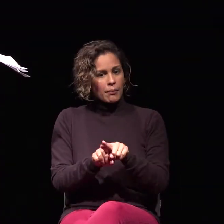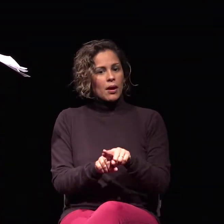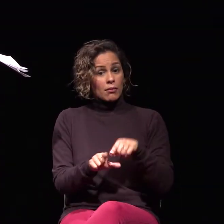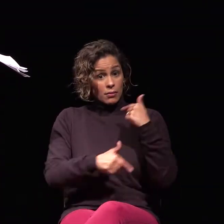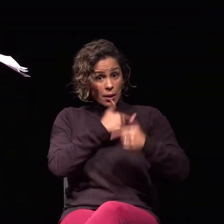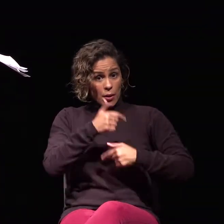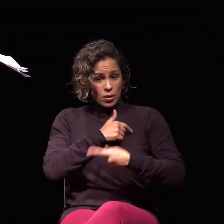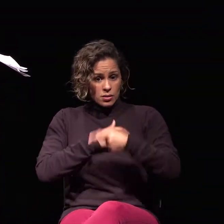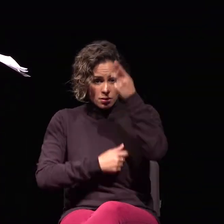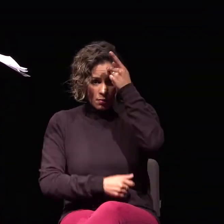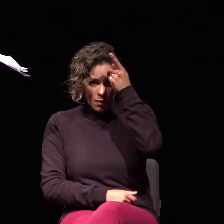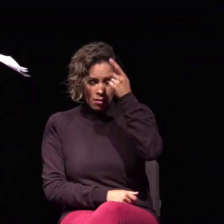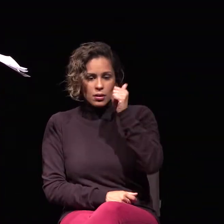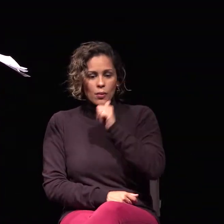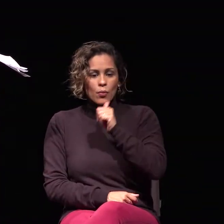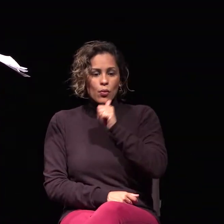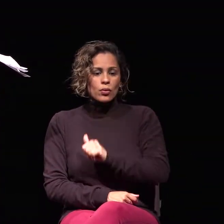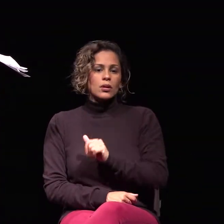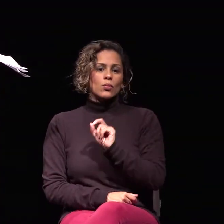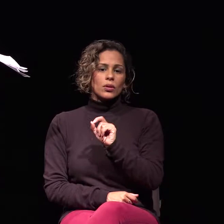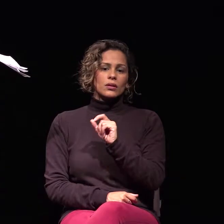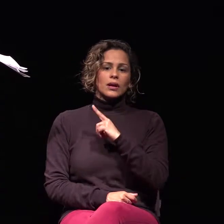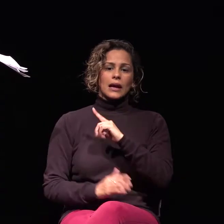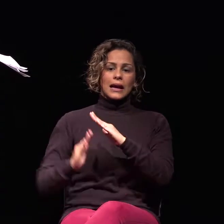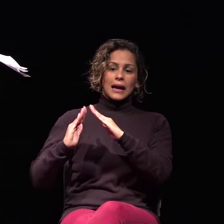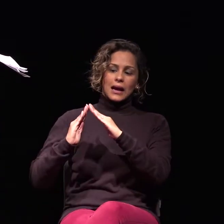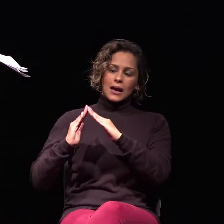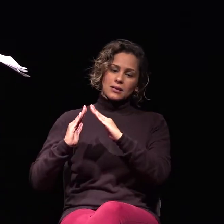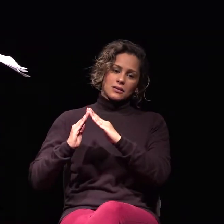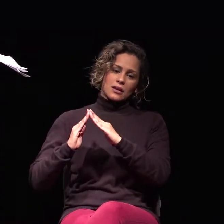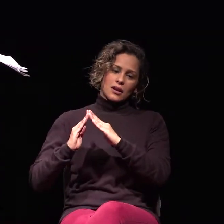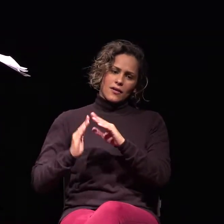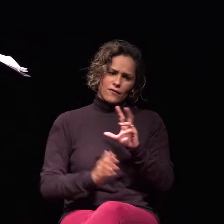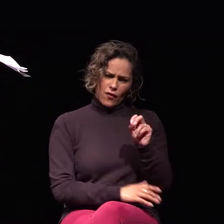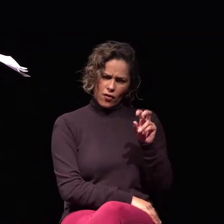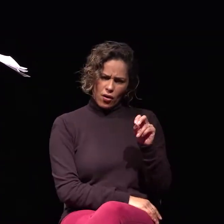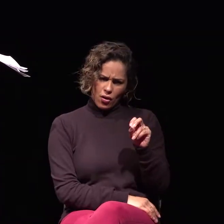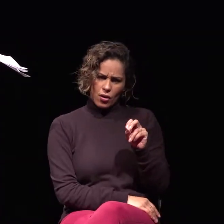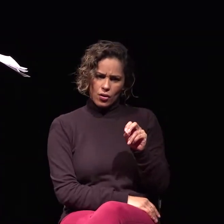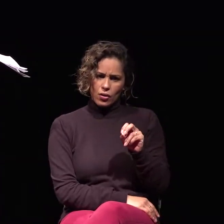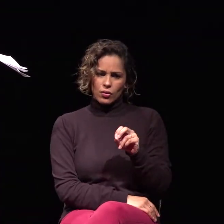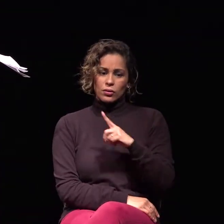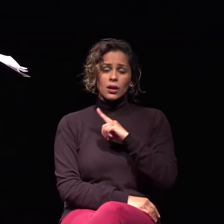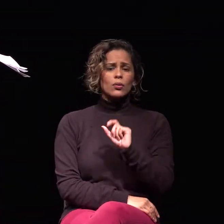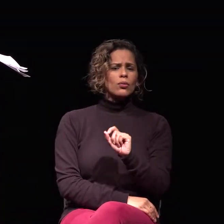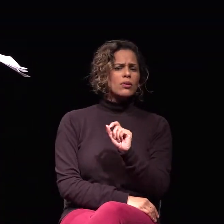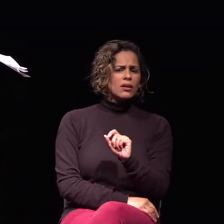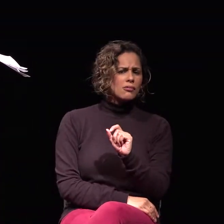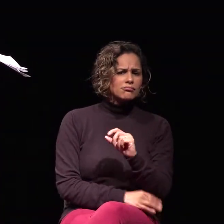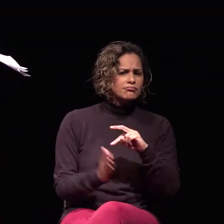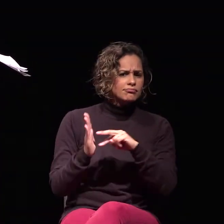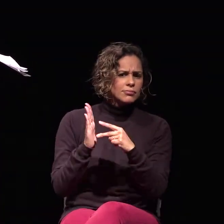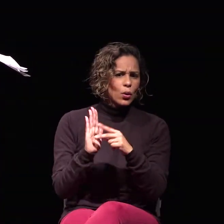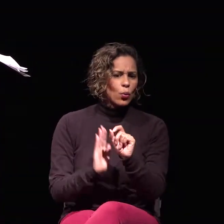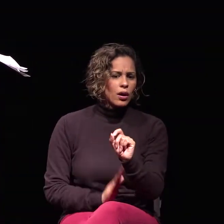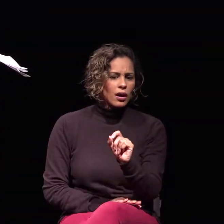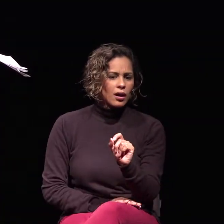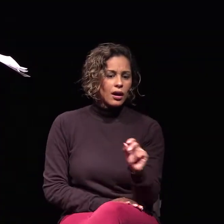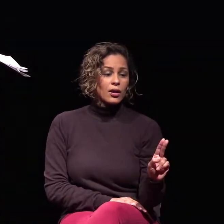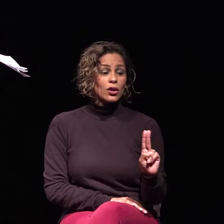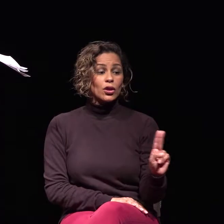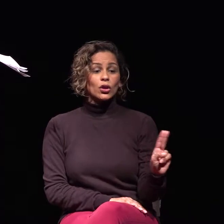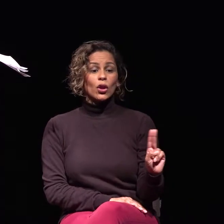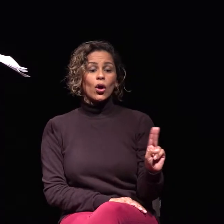Godoy, que é a Casa da Vovó, sabe o que é? Por incrível que pareça, é a forma, é o nome que